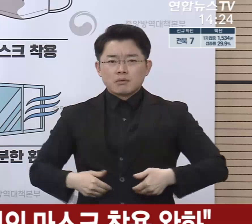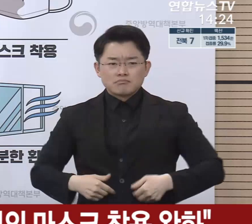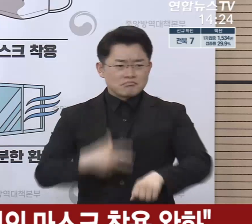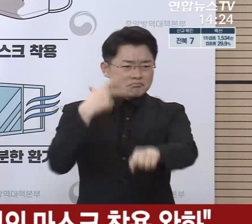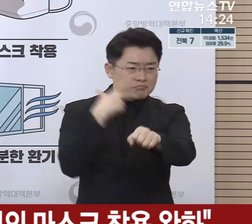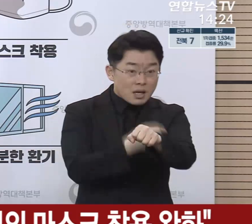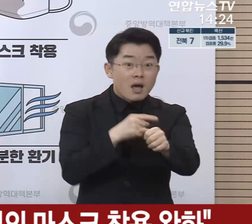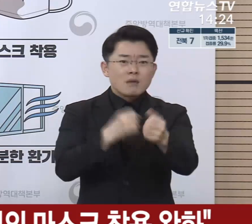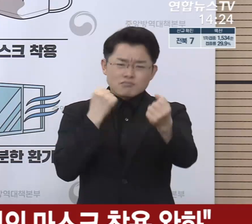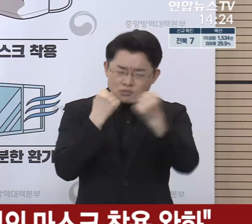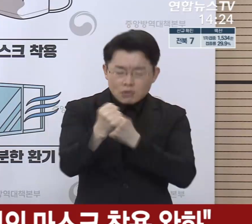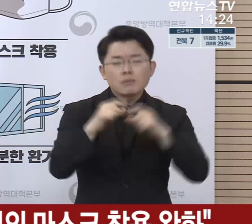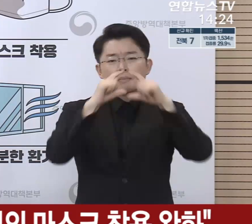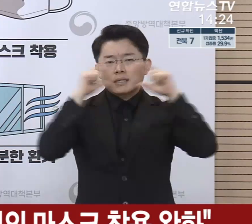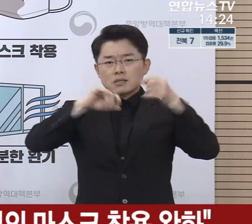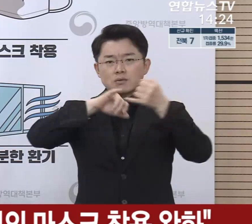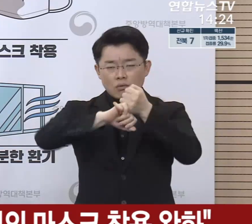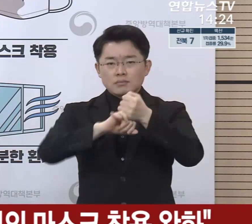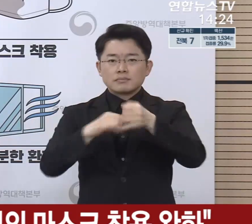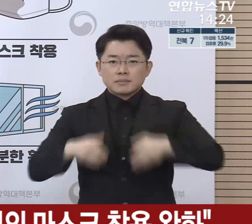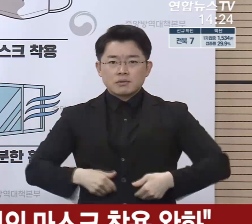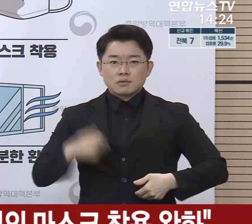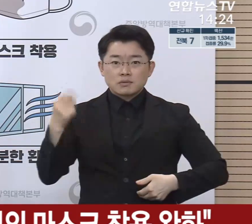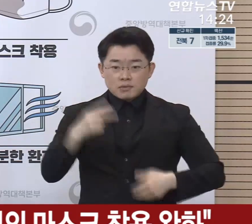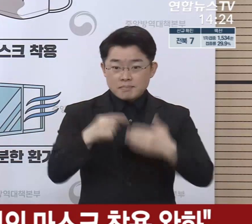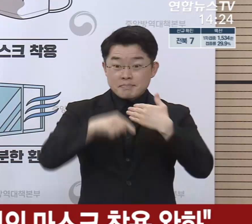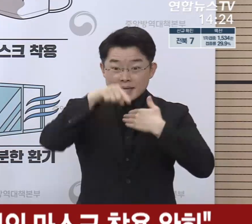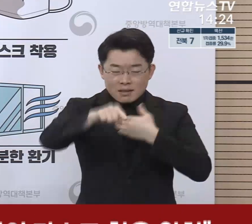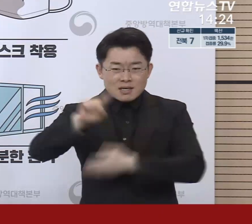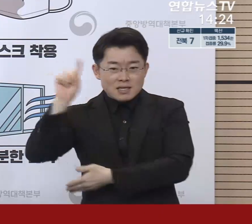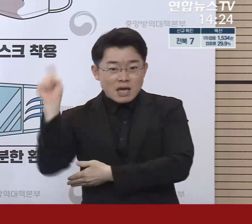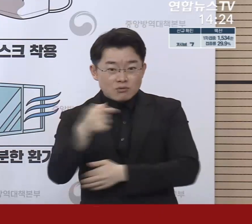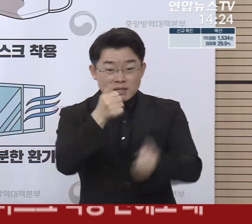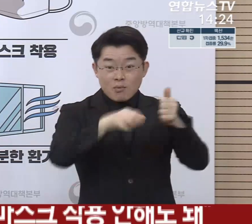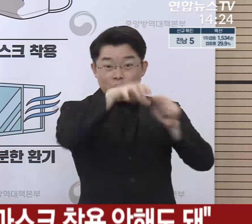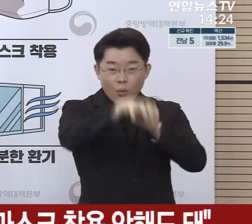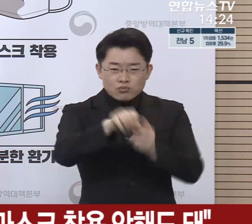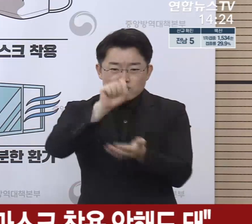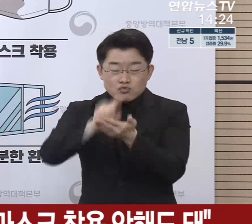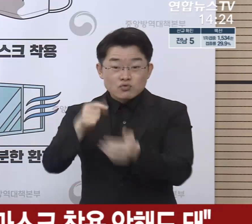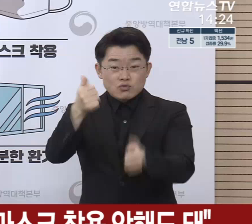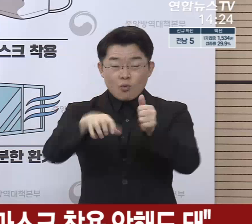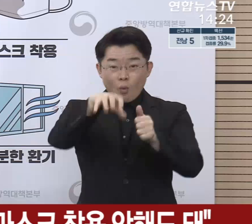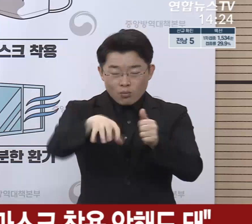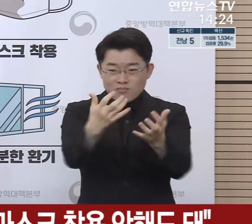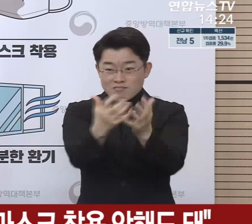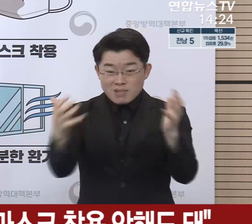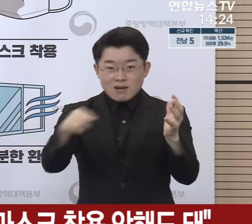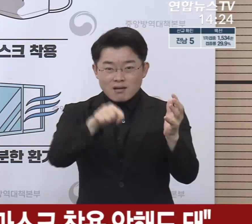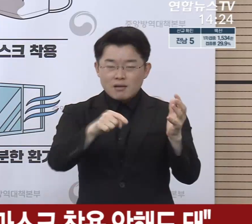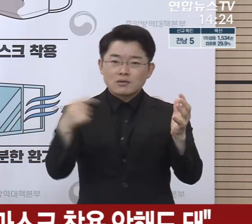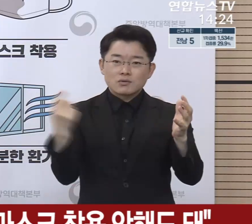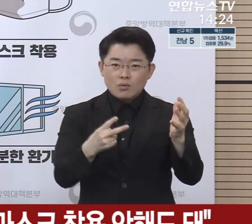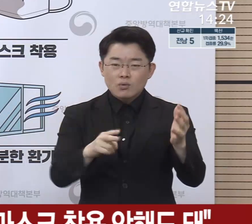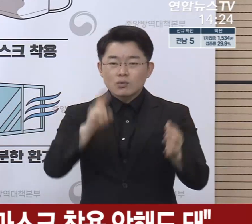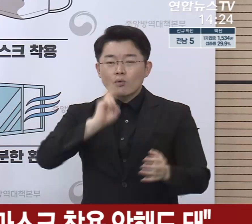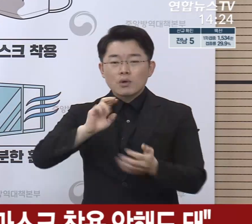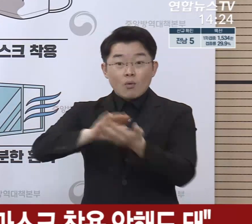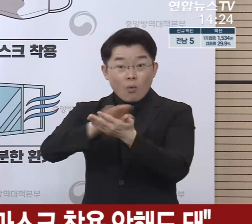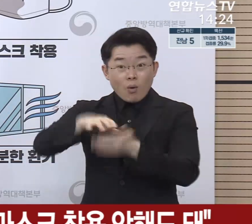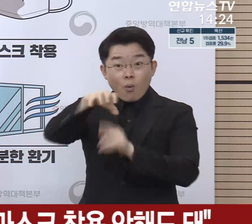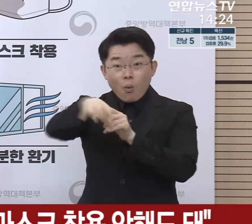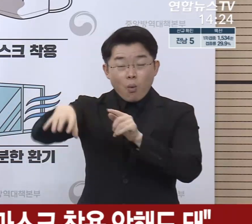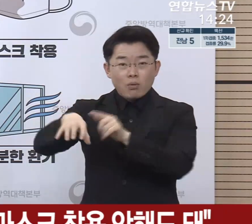마스크 착용이 의무이며 특히 실외 야구장, 축구장 및 공연장, 놀이공원 등 실외